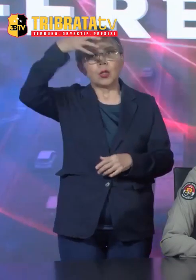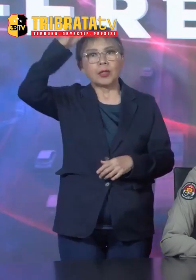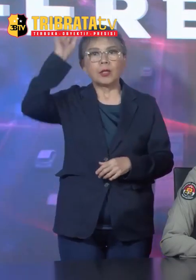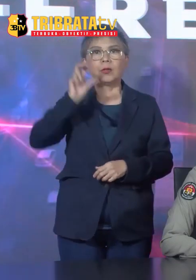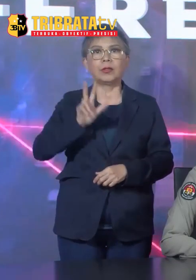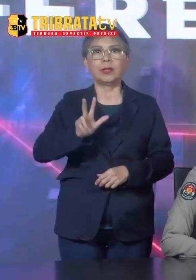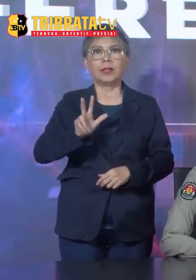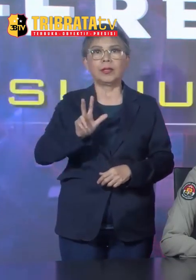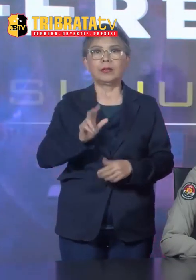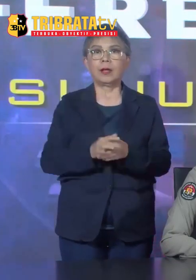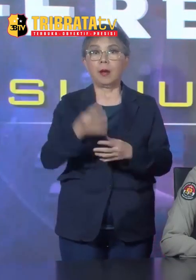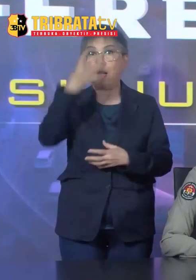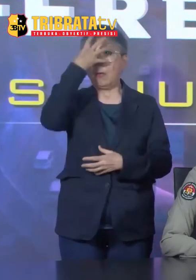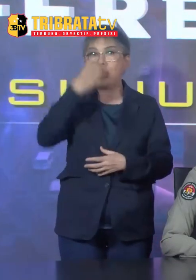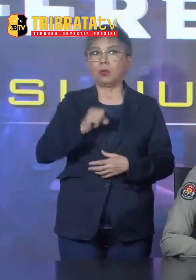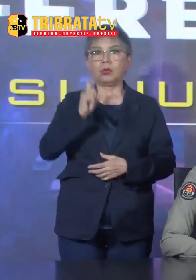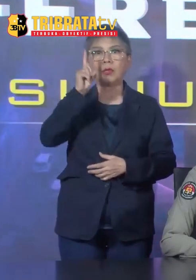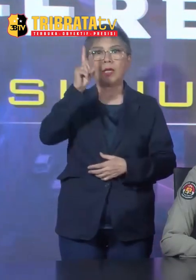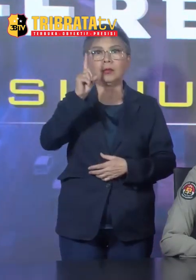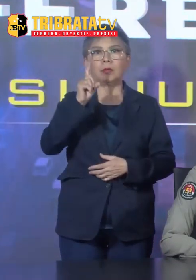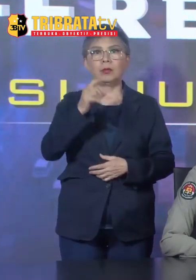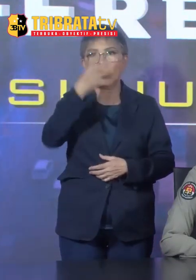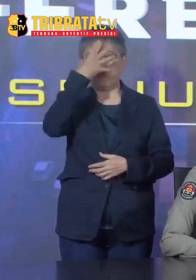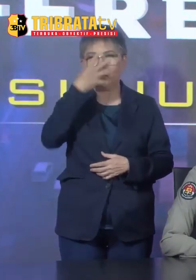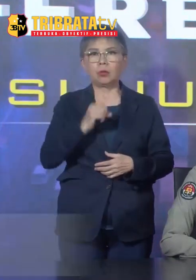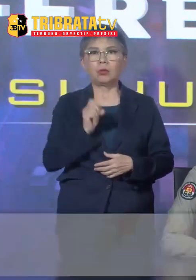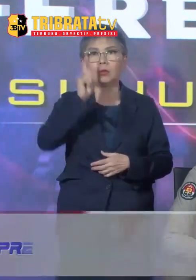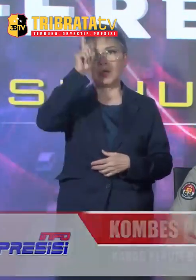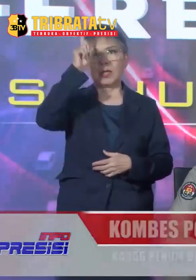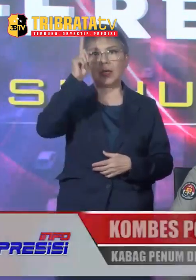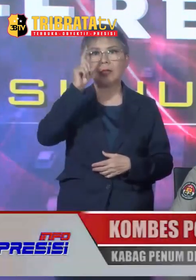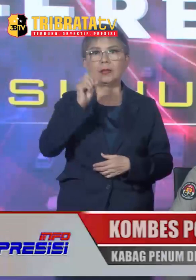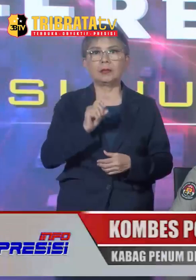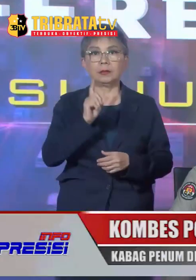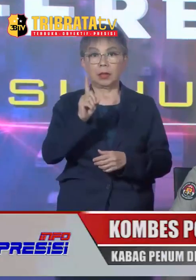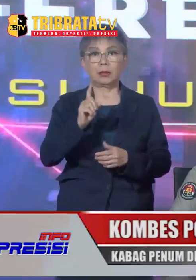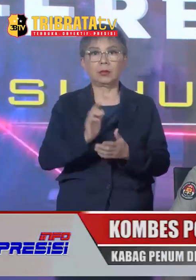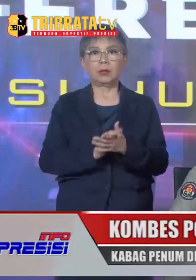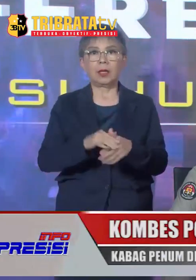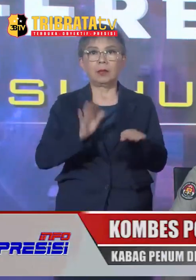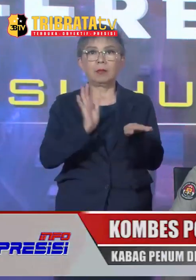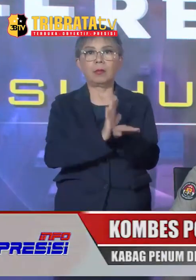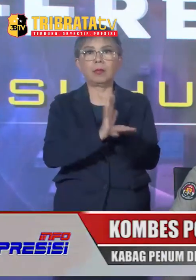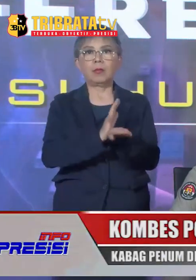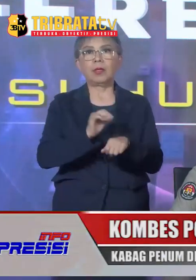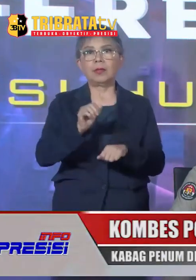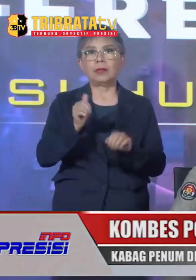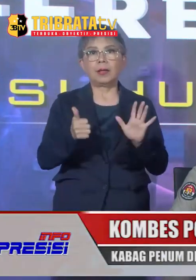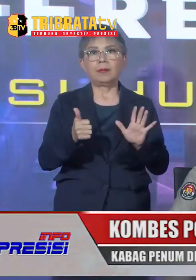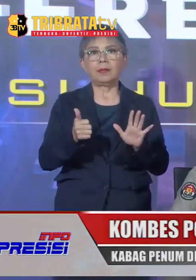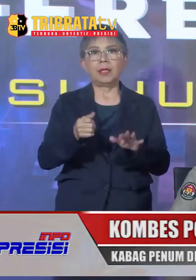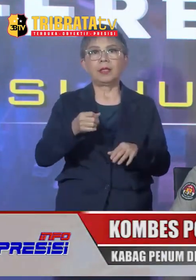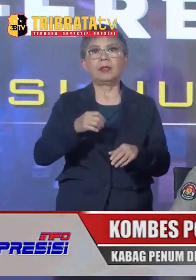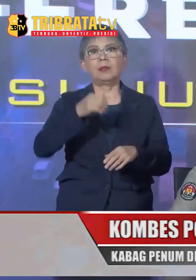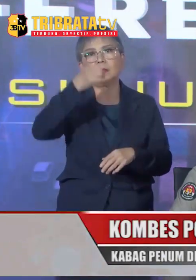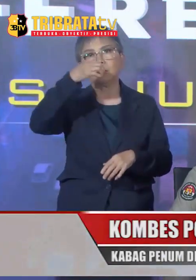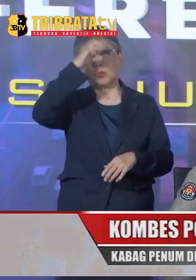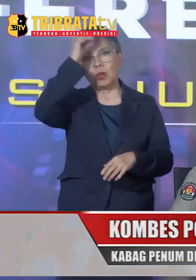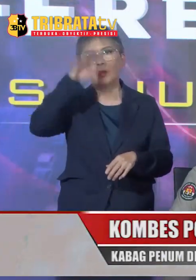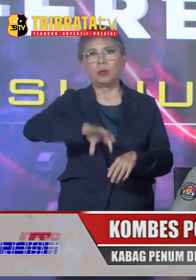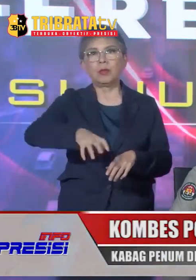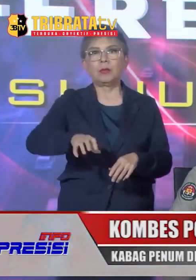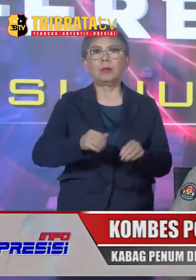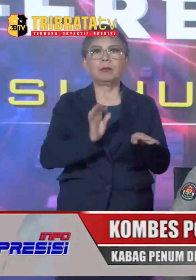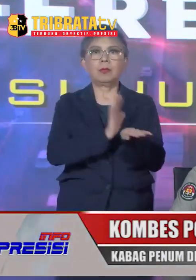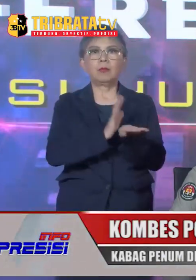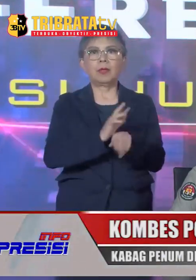3 Polda Maluku 1 Polda Maluku Utara 1 Polda Papua 6 dan Polda